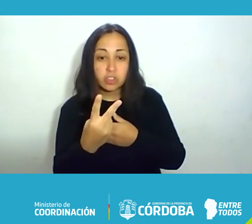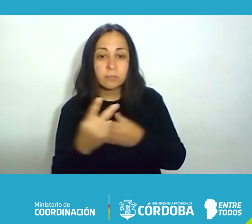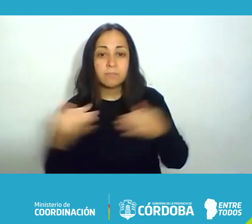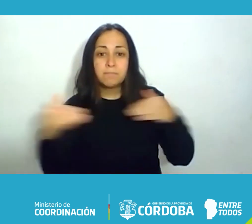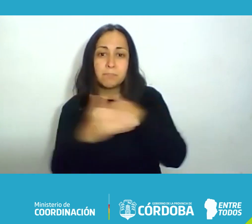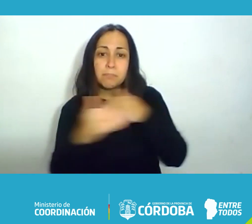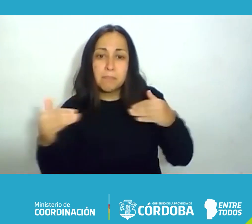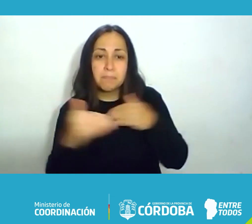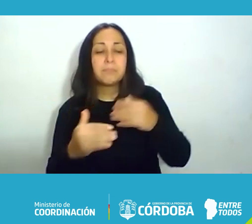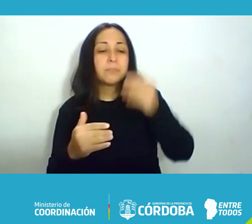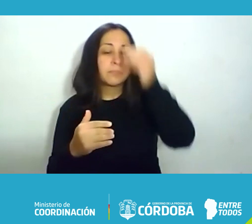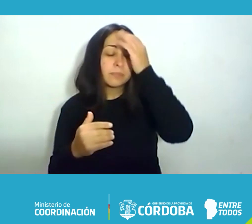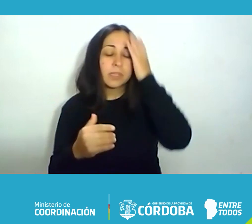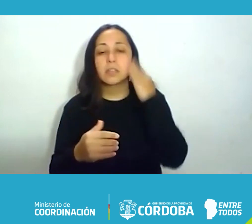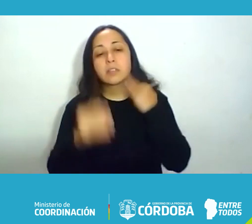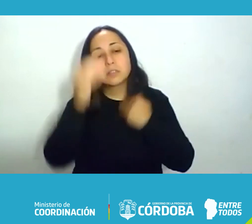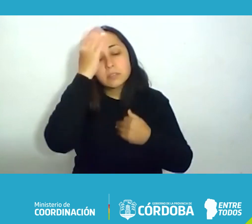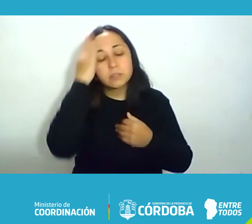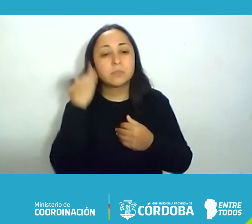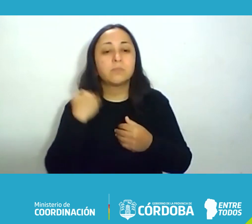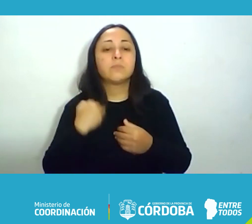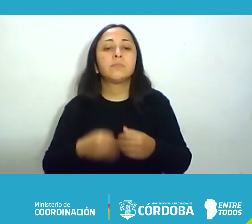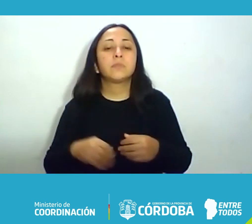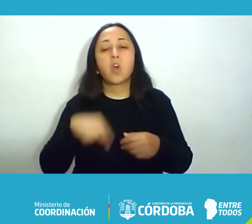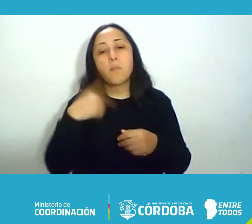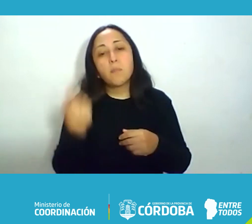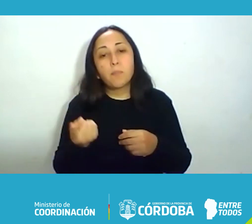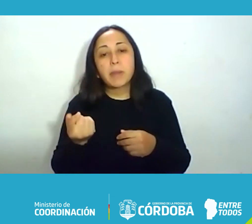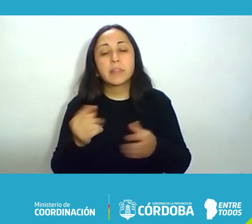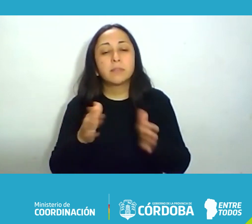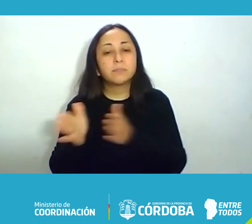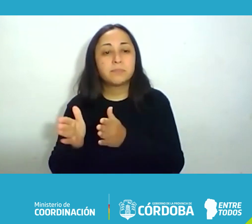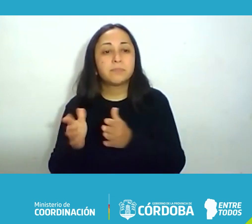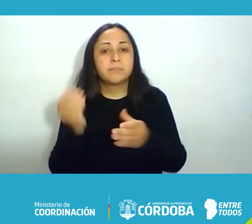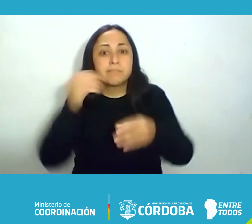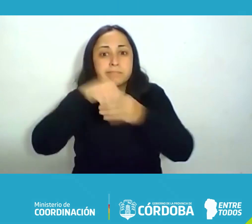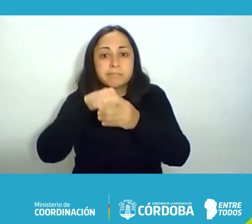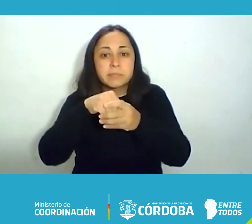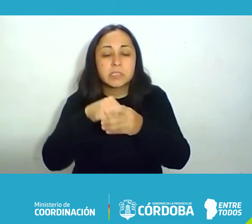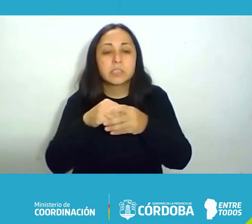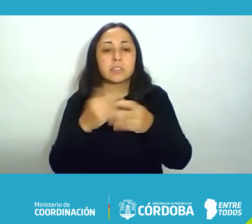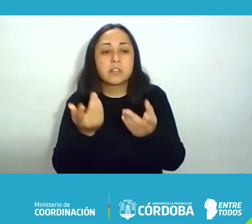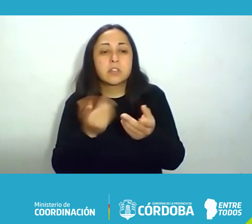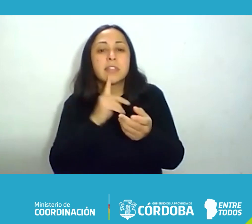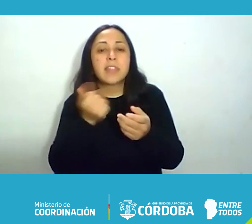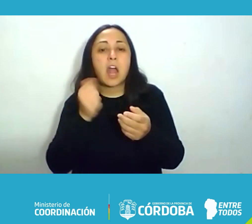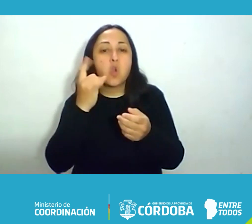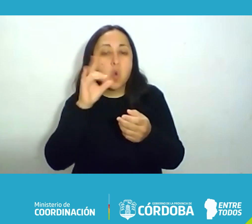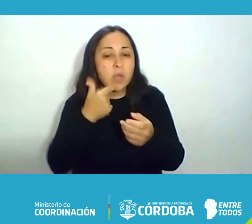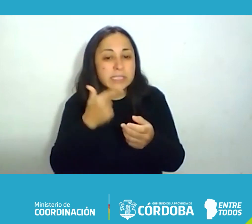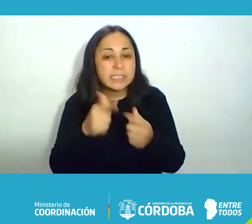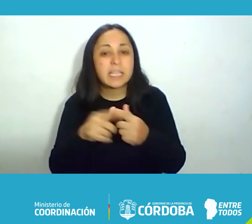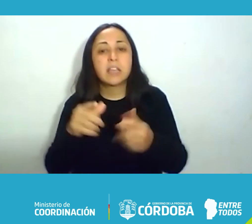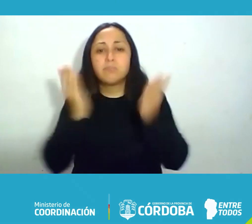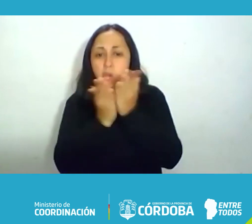con baquenas externas y separador físico central de hormigón. Por otro lado, la incorporación de taludes y contrataludes que resulta de los